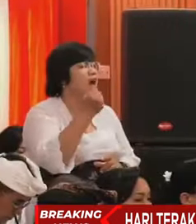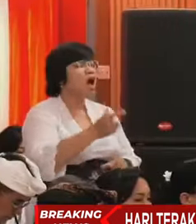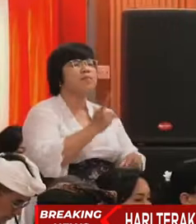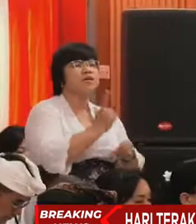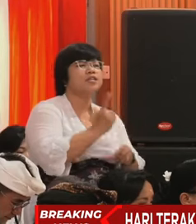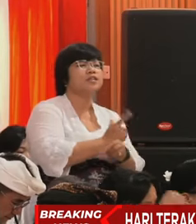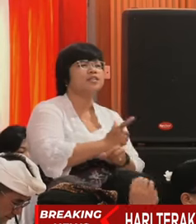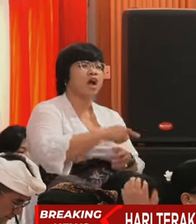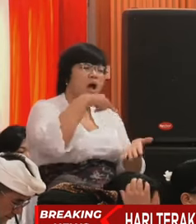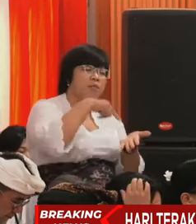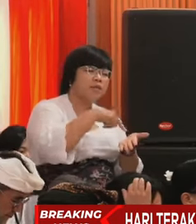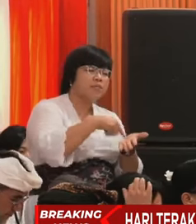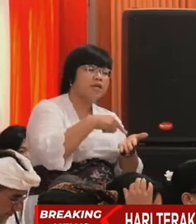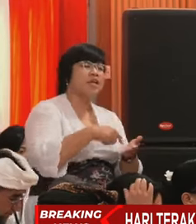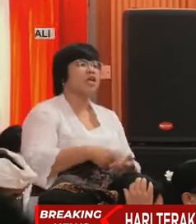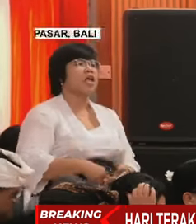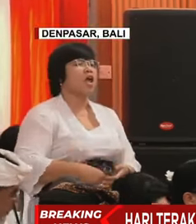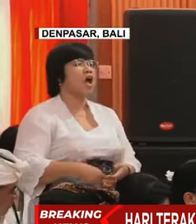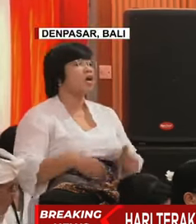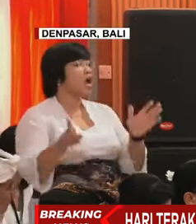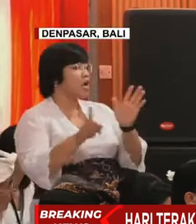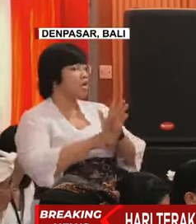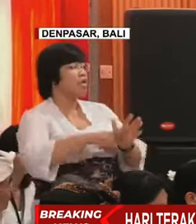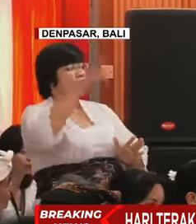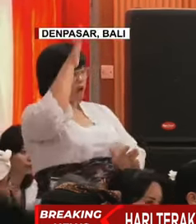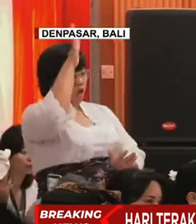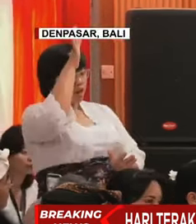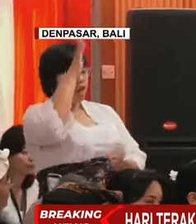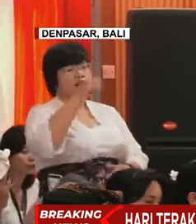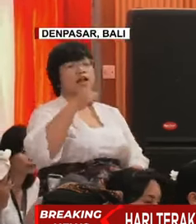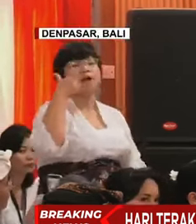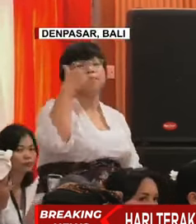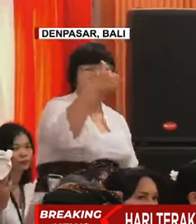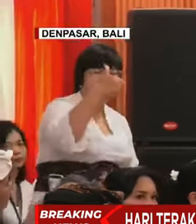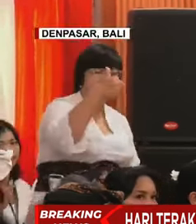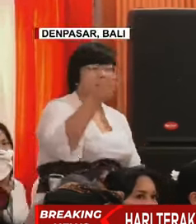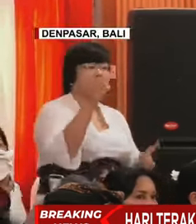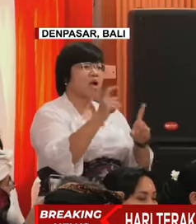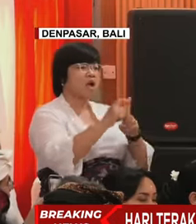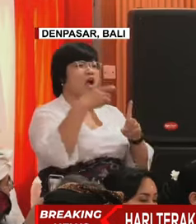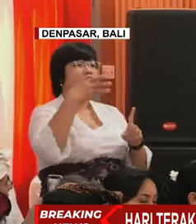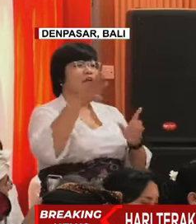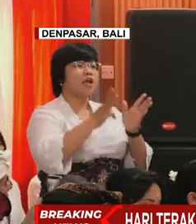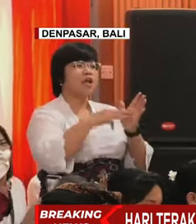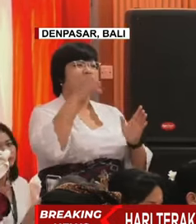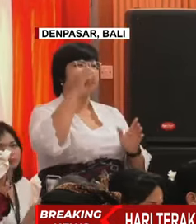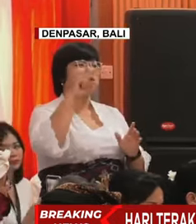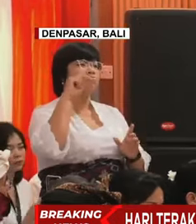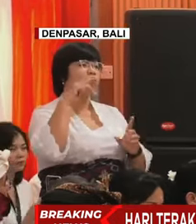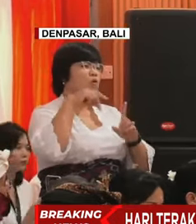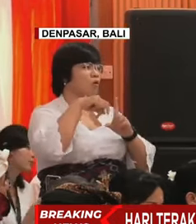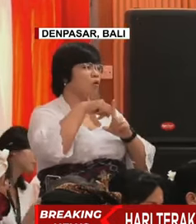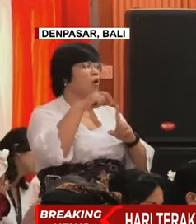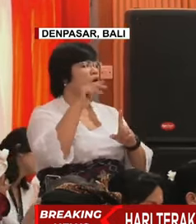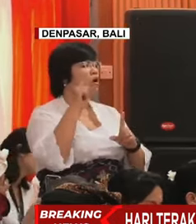kesempatan buat partai-partai politik mengajukan kader terbaiknya nah ini saya kira yang kemudian mengubah konstalasi ee politik kita tidak